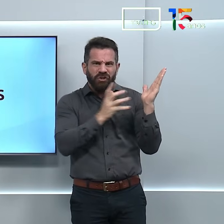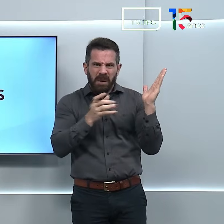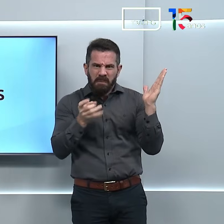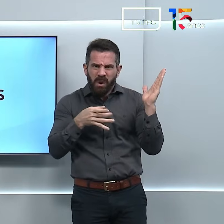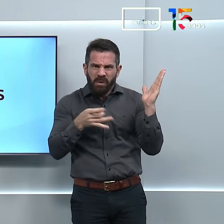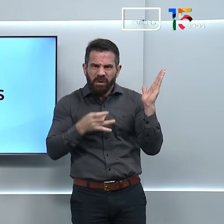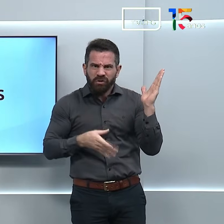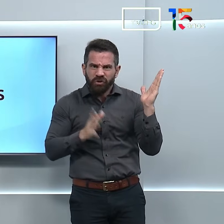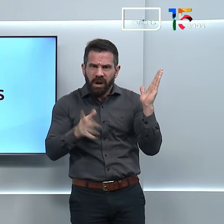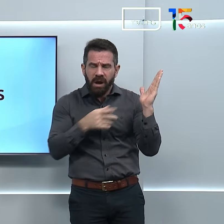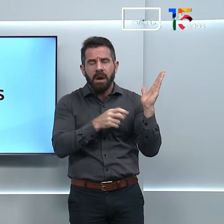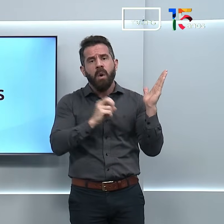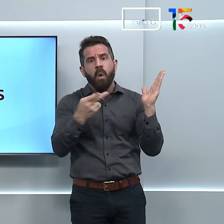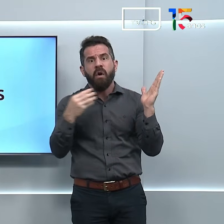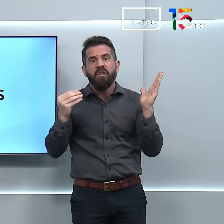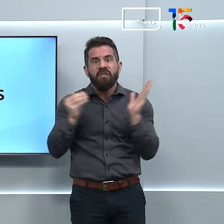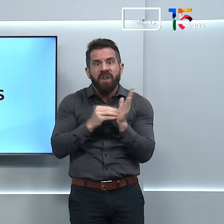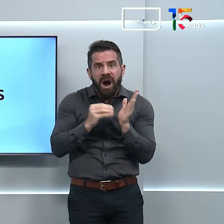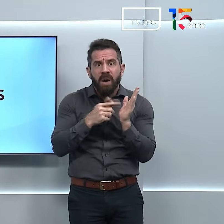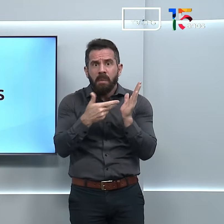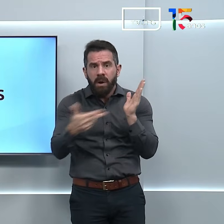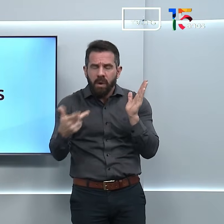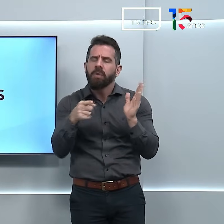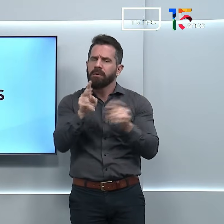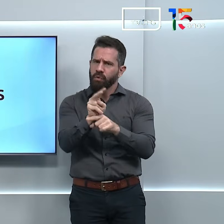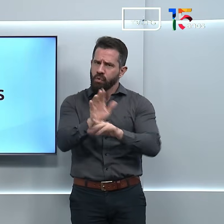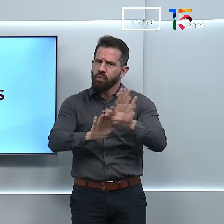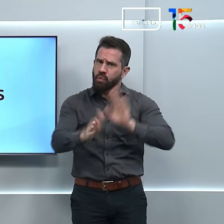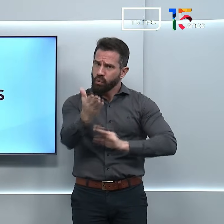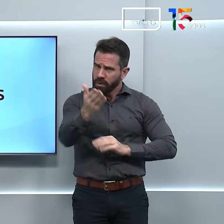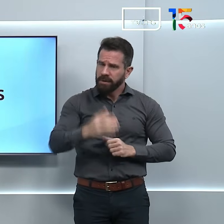necessárias, se precisa tomar mais uma e se cuide.